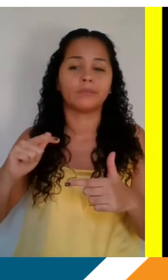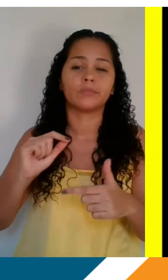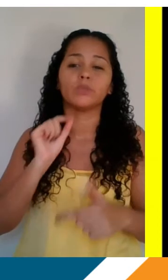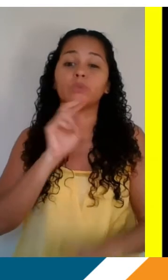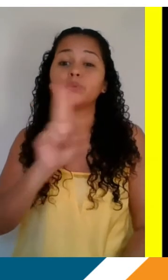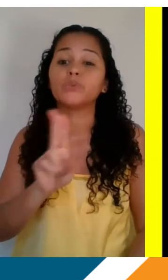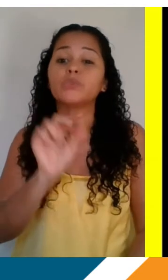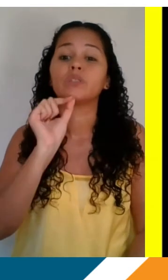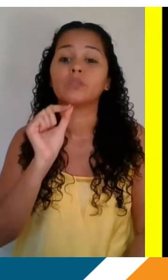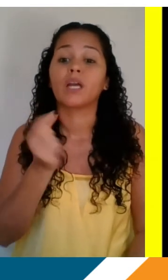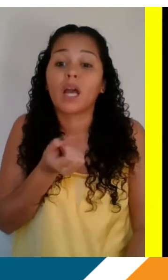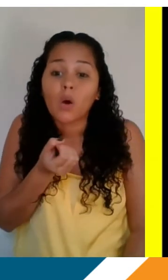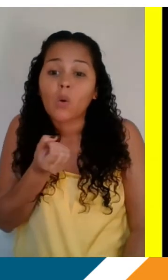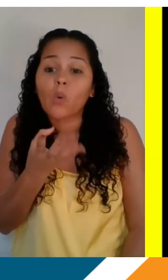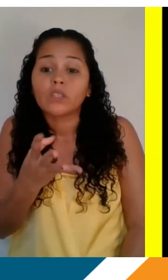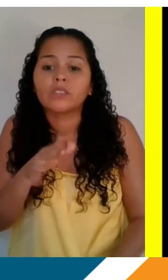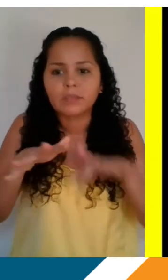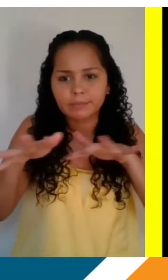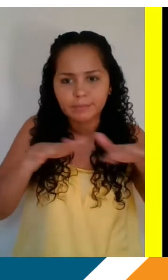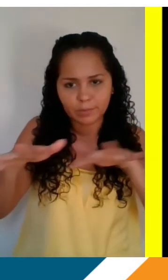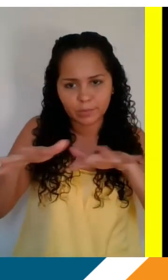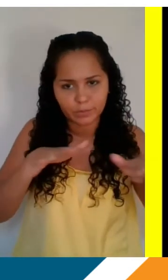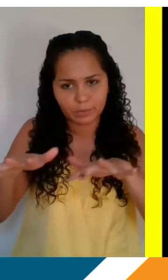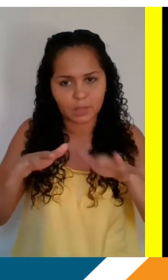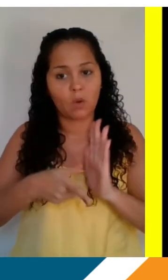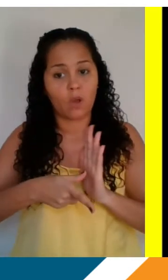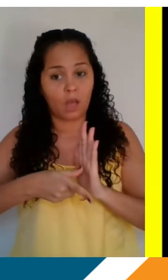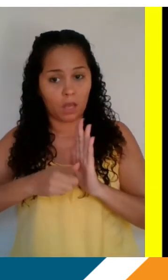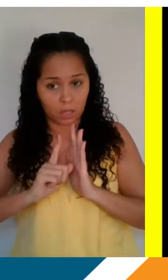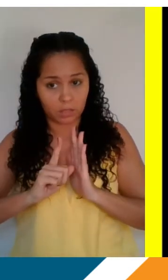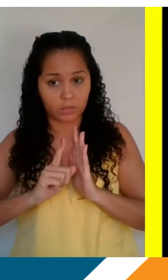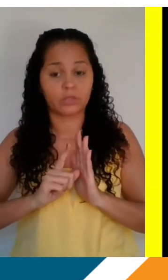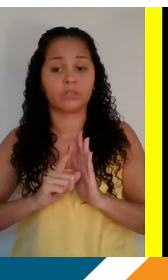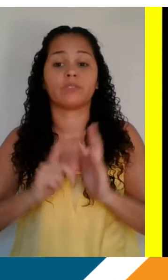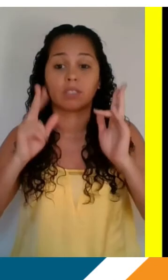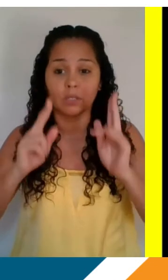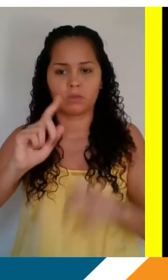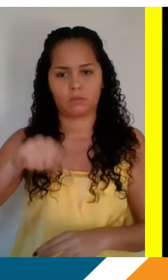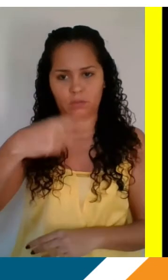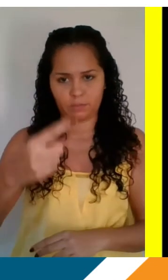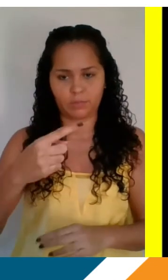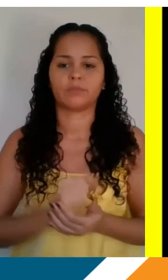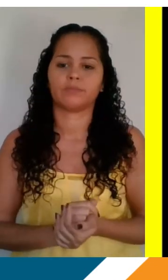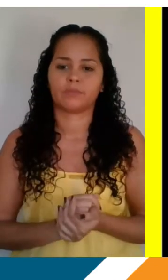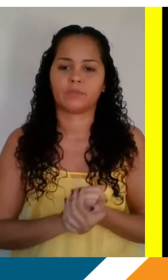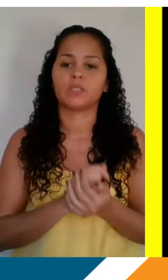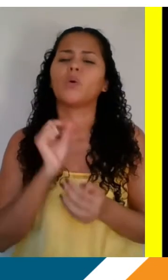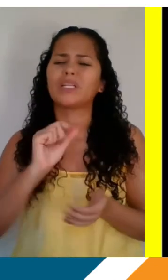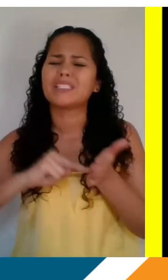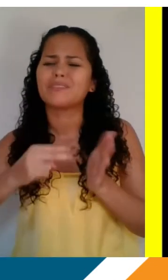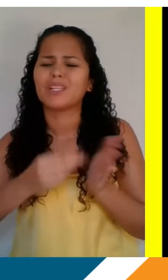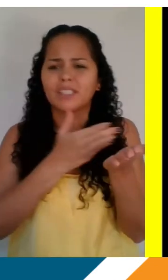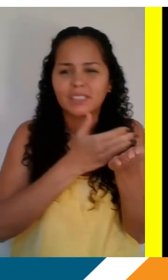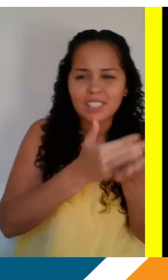usando a quantidade de movimento, a conservação da quantidade de movimento. Então, antes vai ser igual a depois. Inicial vai ser igual ao final.